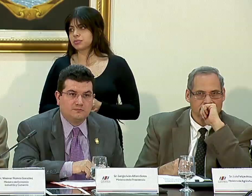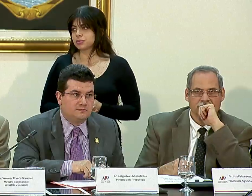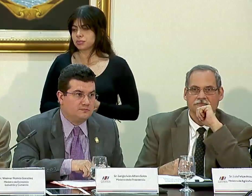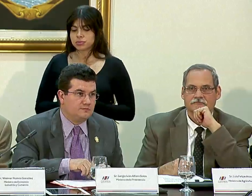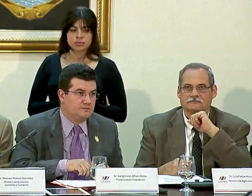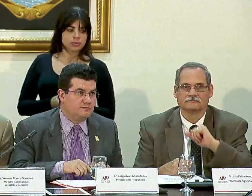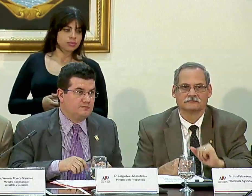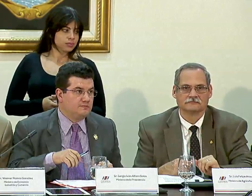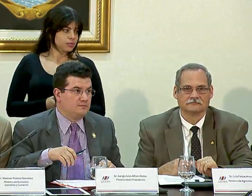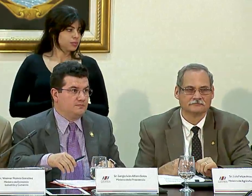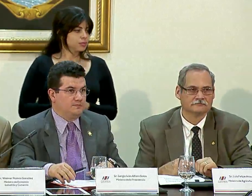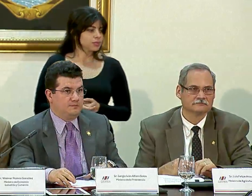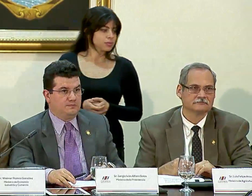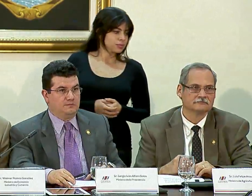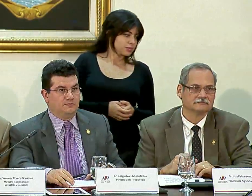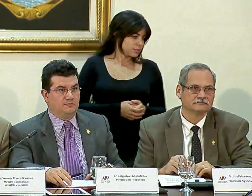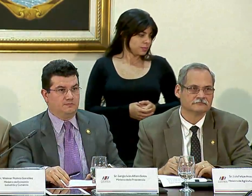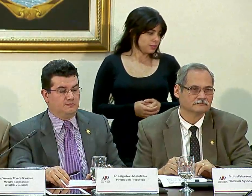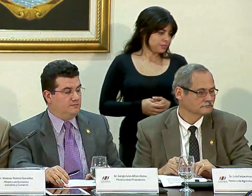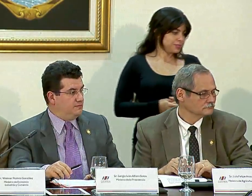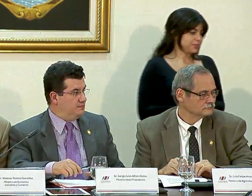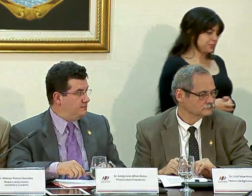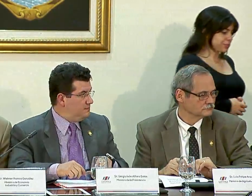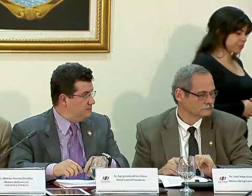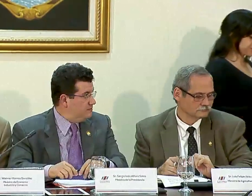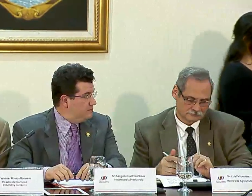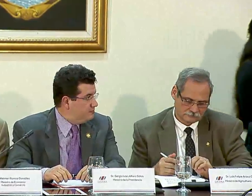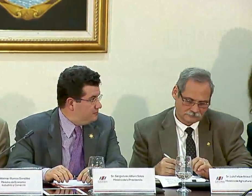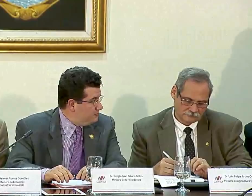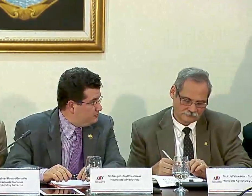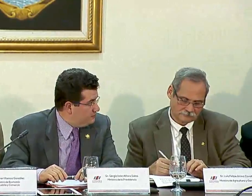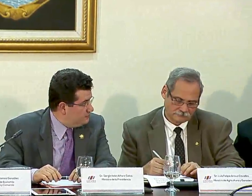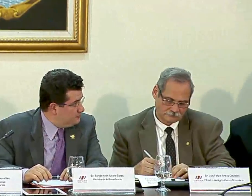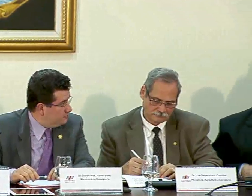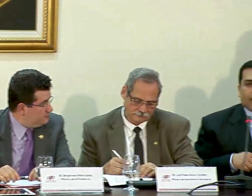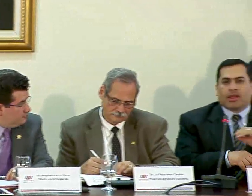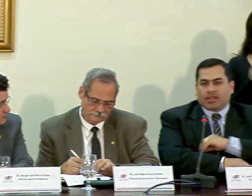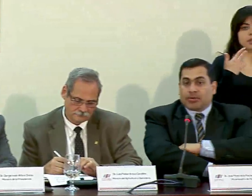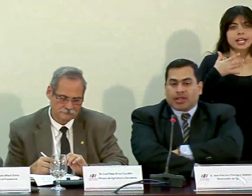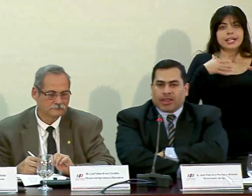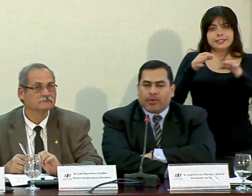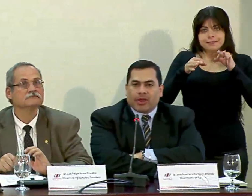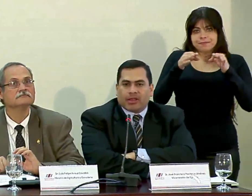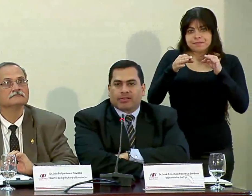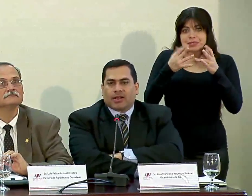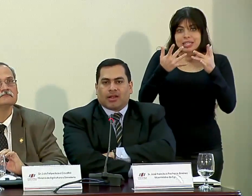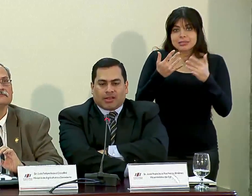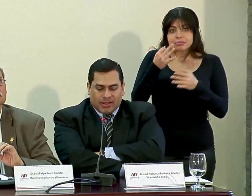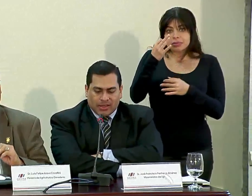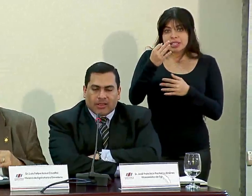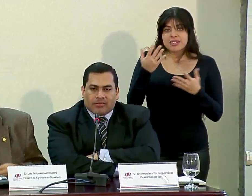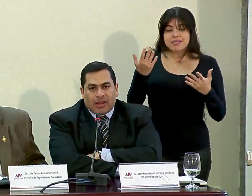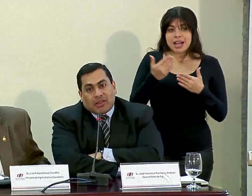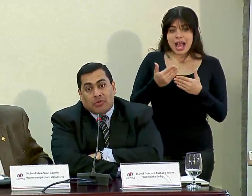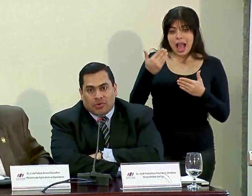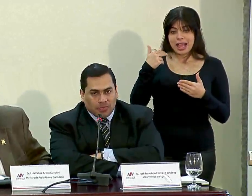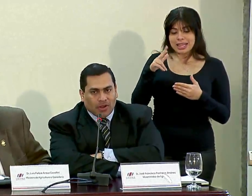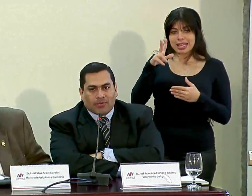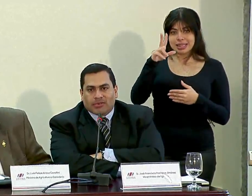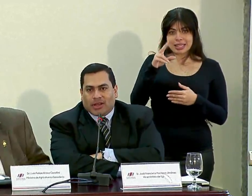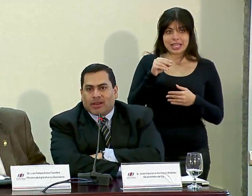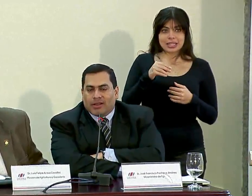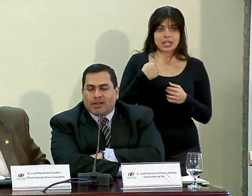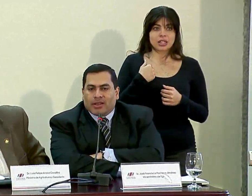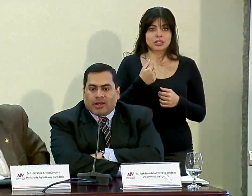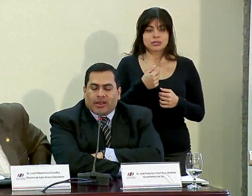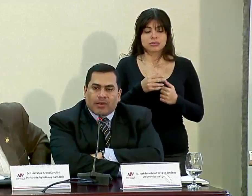Señor Viceministro de Hacienda. Sí, bueno, como les había comentado, la expectativa es antes del 30 de junio,